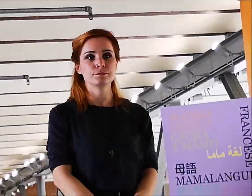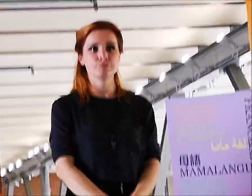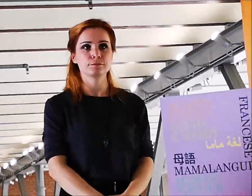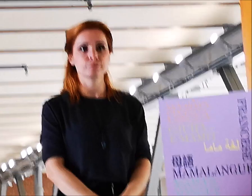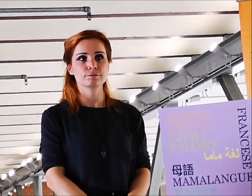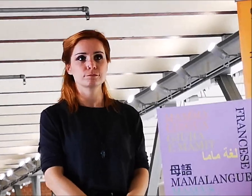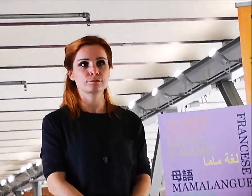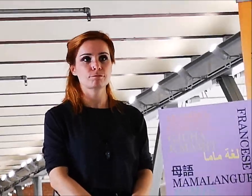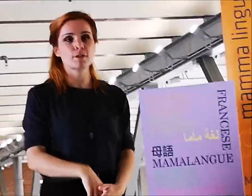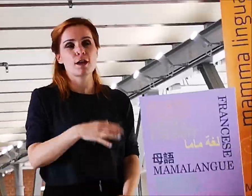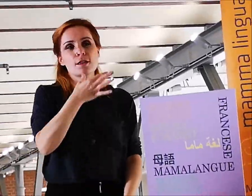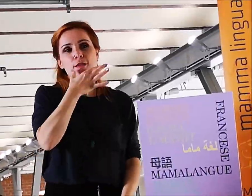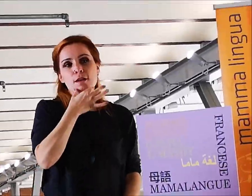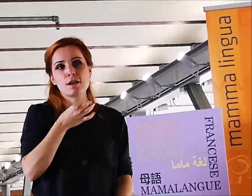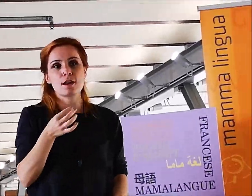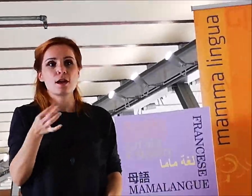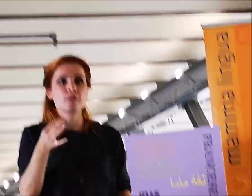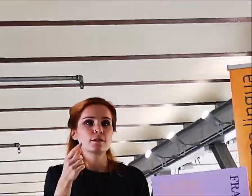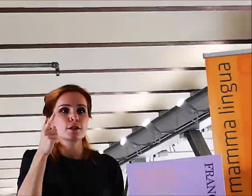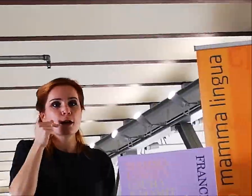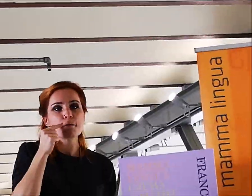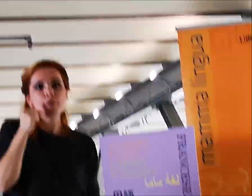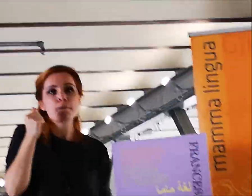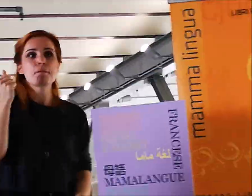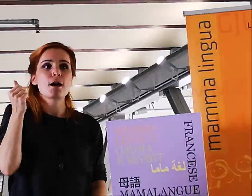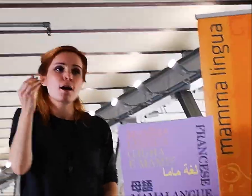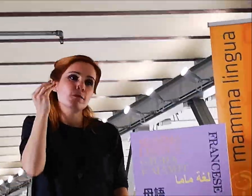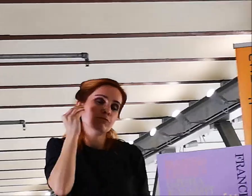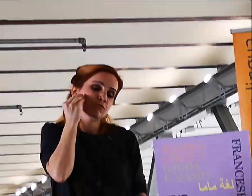La tenerezza per i baci di papà.